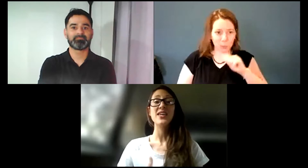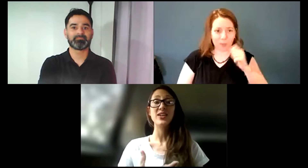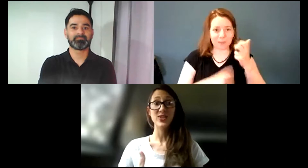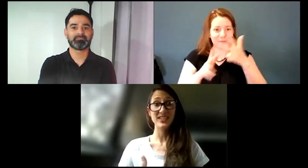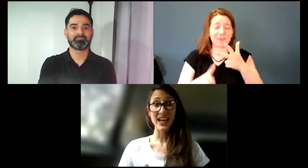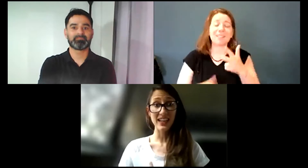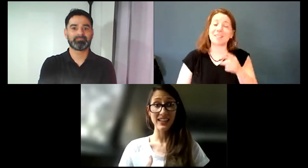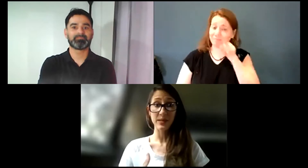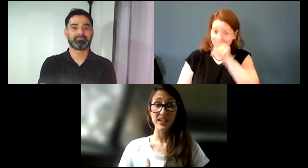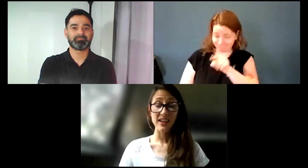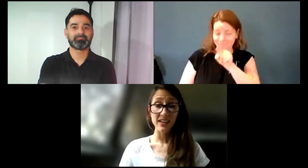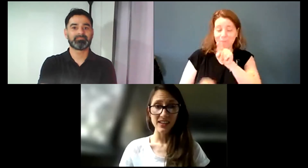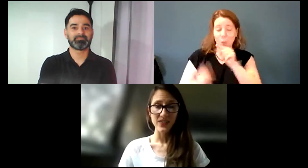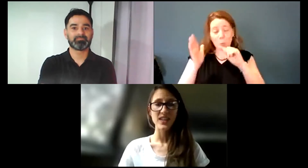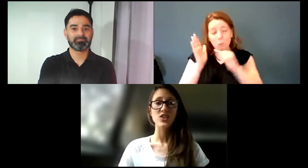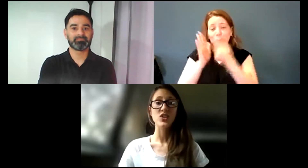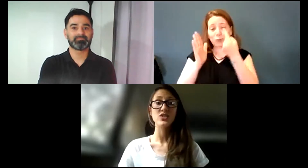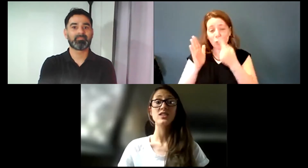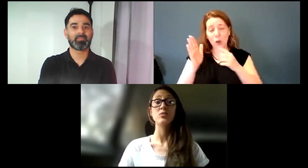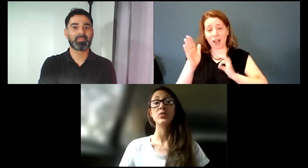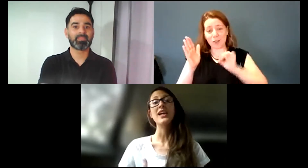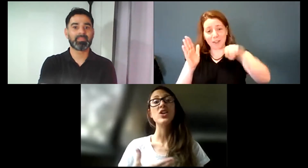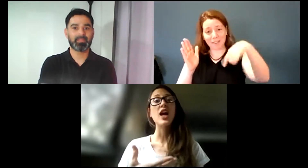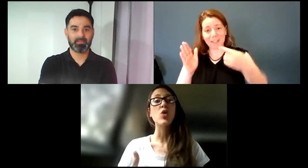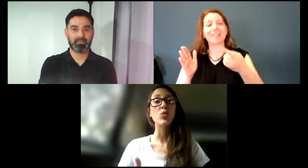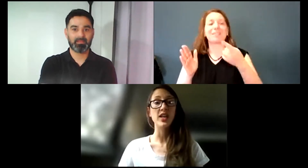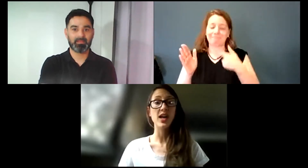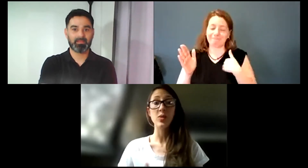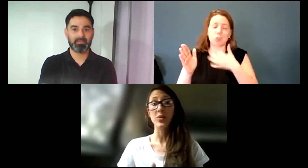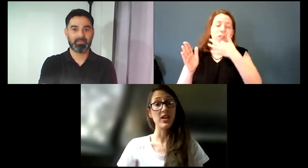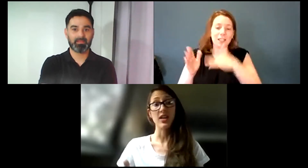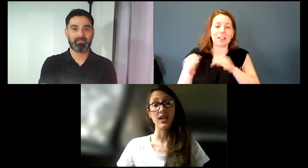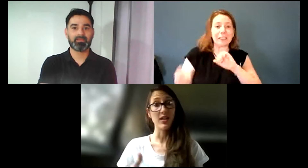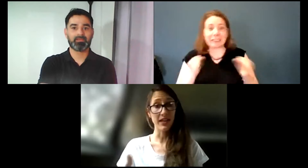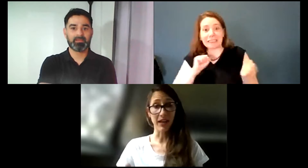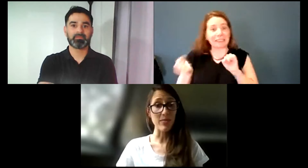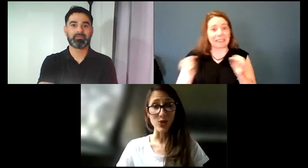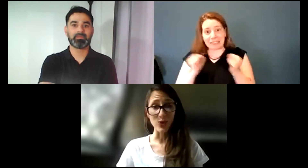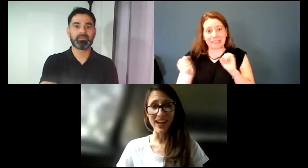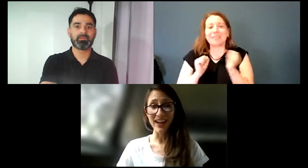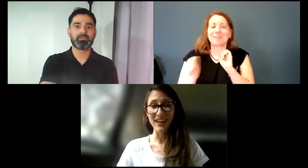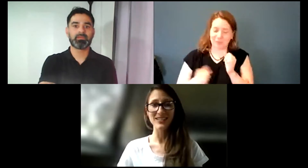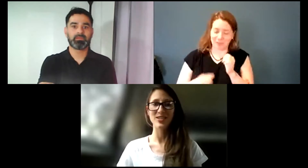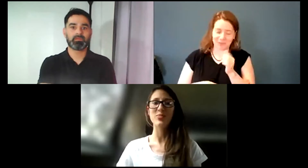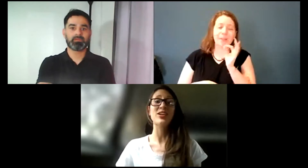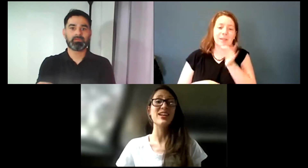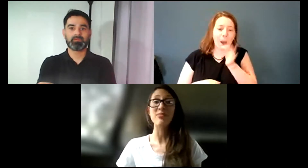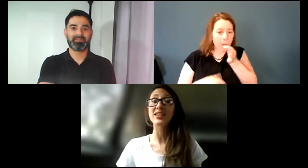Todavía no está determinada, entonces no es que no la comunicamos porque querramos ocultarla, sino porque realmente no